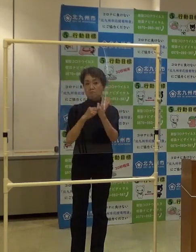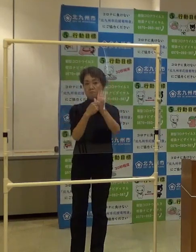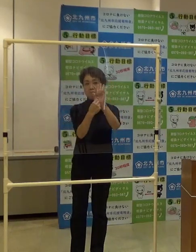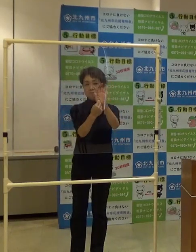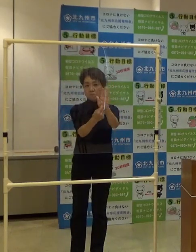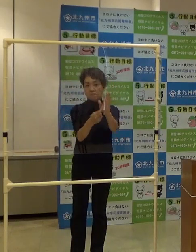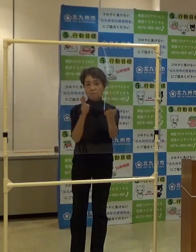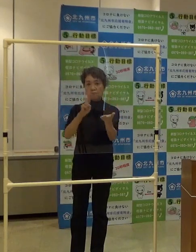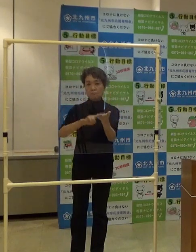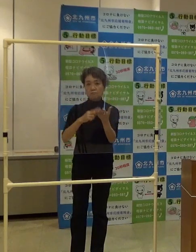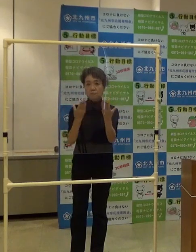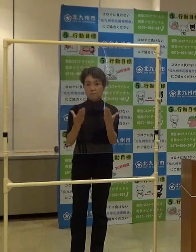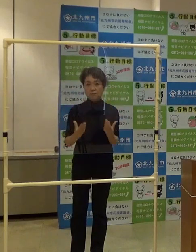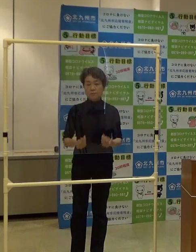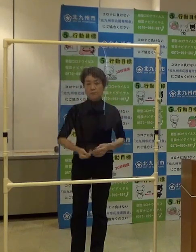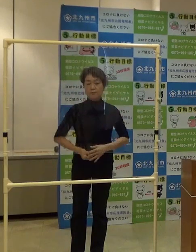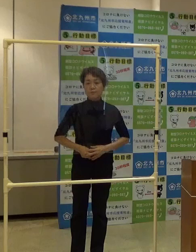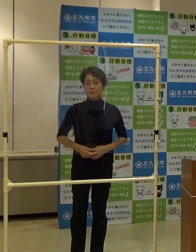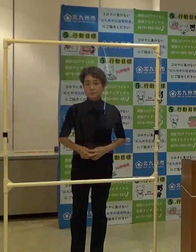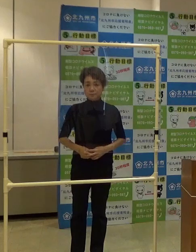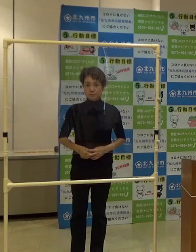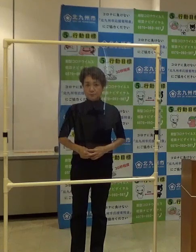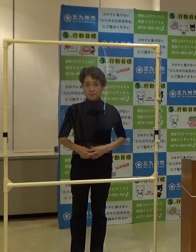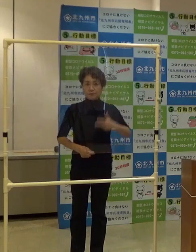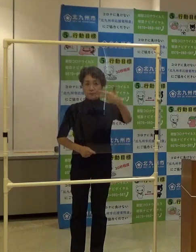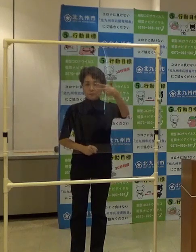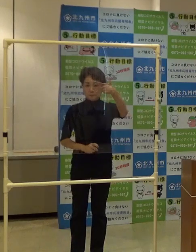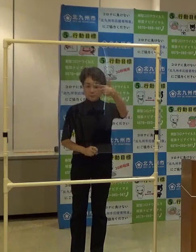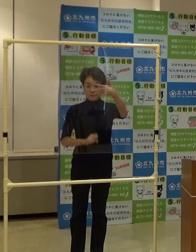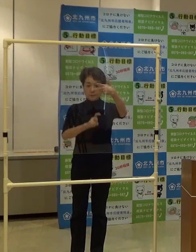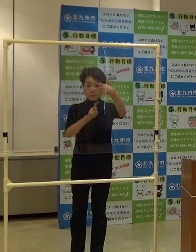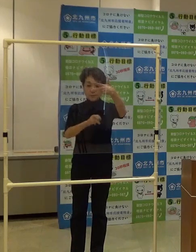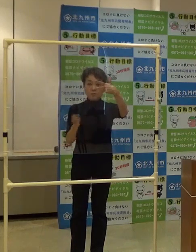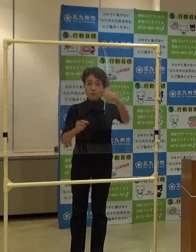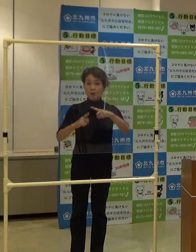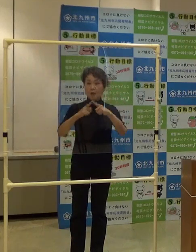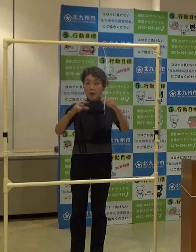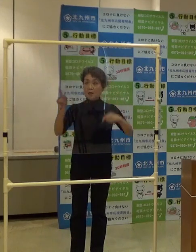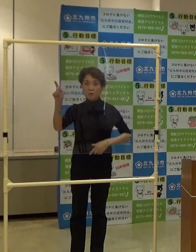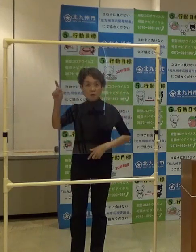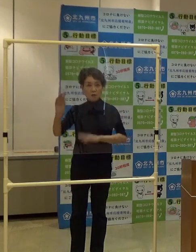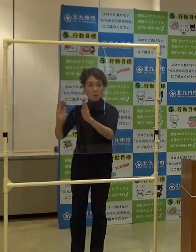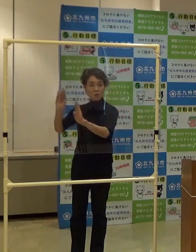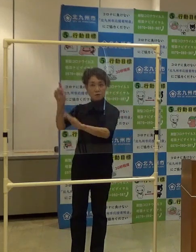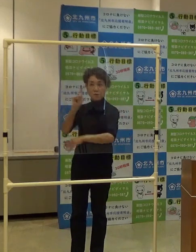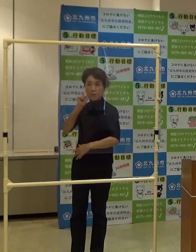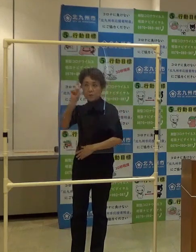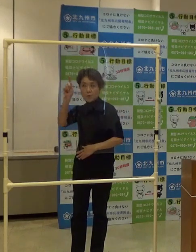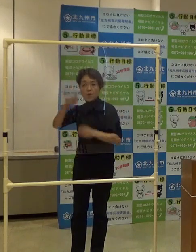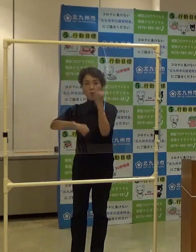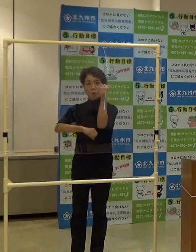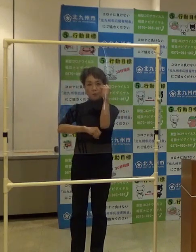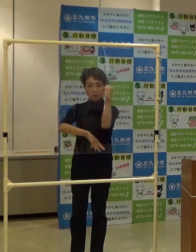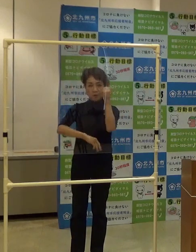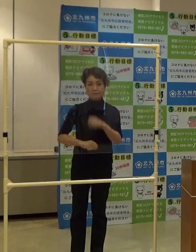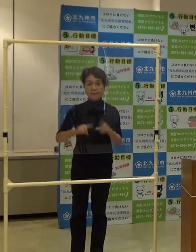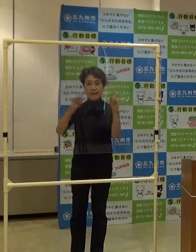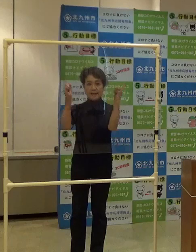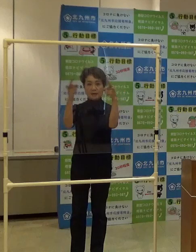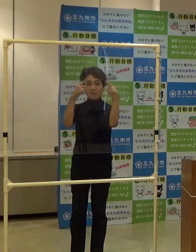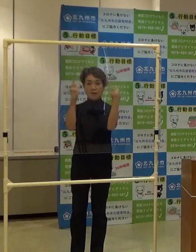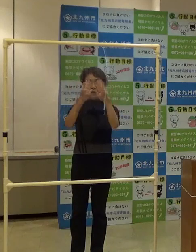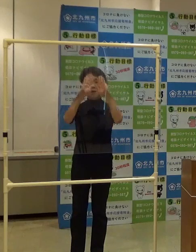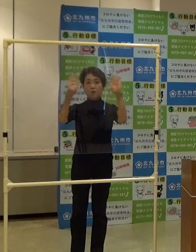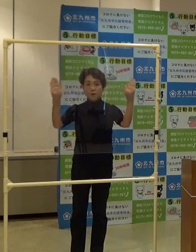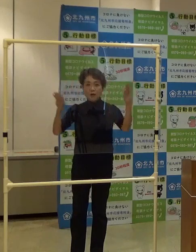することにいたしました。7月10日からは国の方向性を踏まえましてイベントの開催